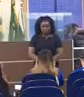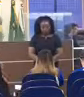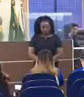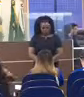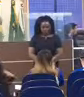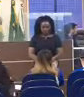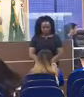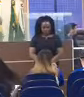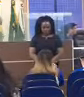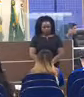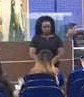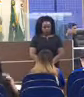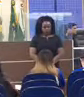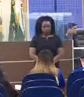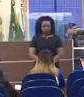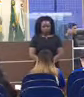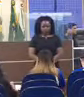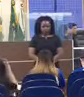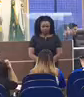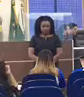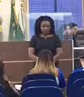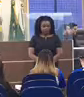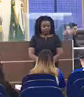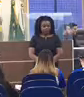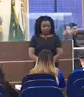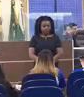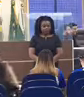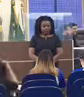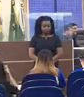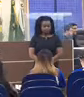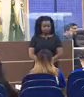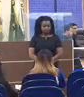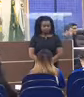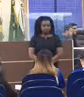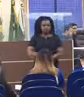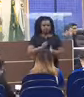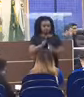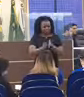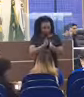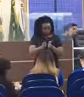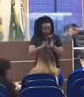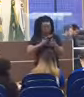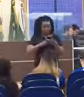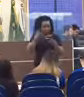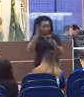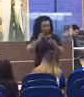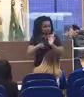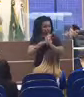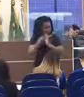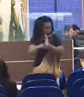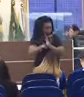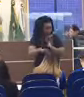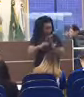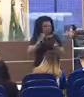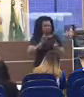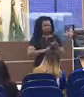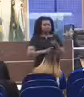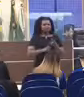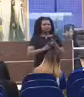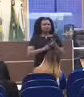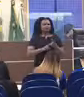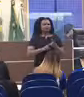cobrar dele, principalmente, né? E a intenção é justamente essa, que a população venha e acompanhe a sessão para que tenha seus elogios, tenha suas